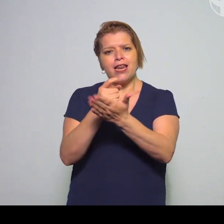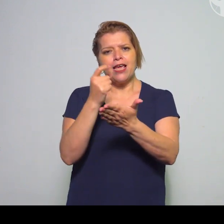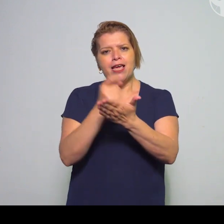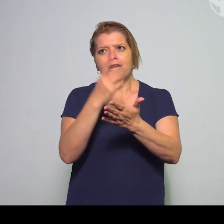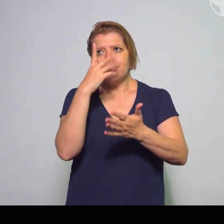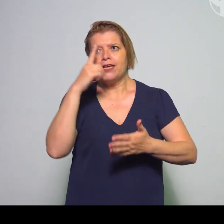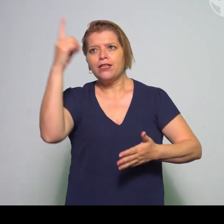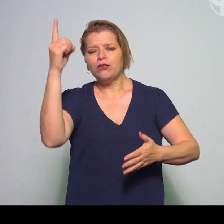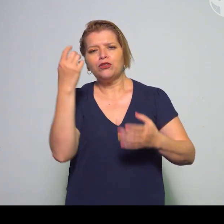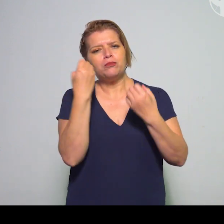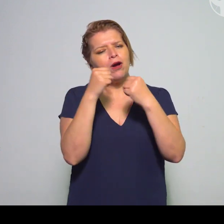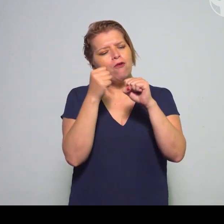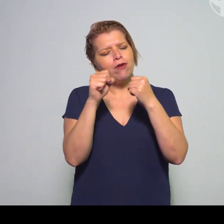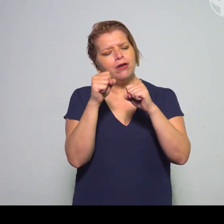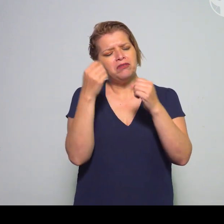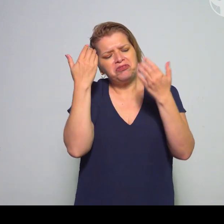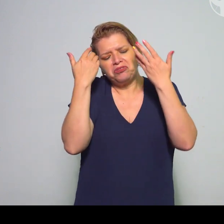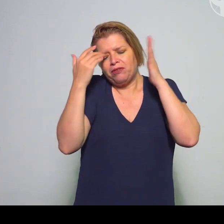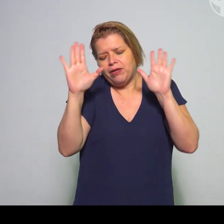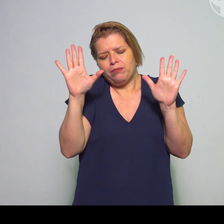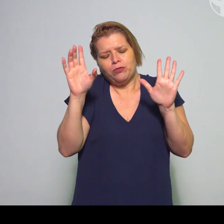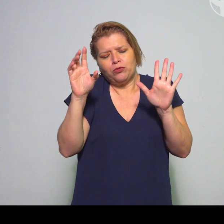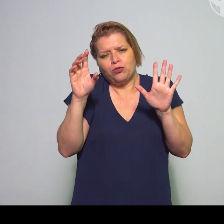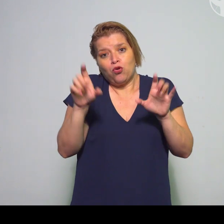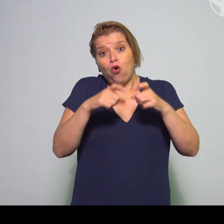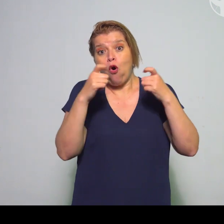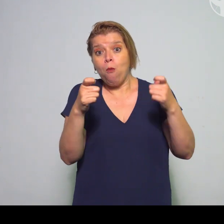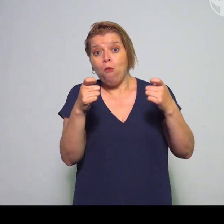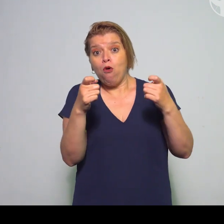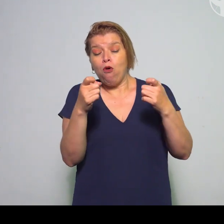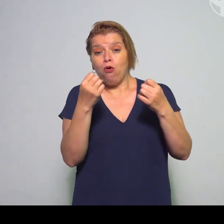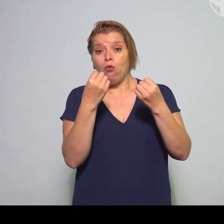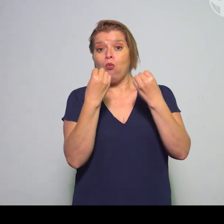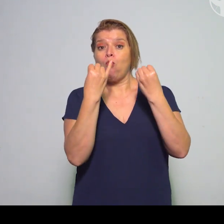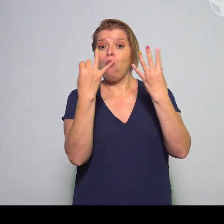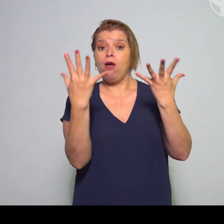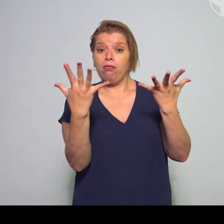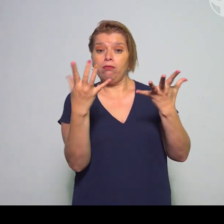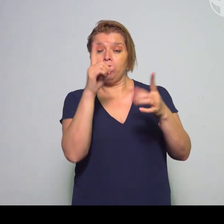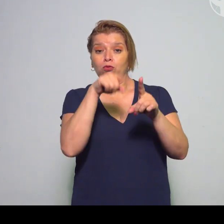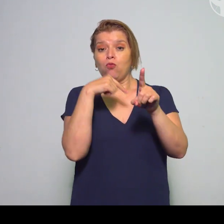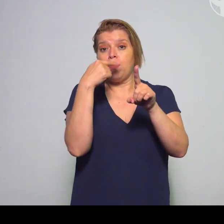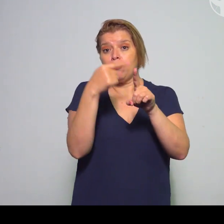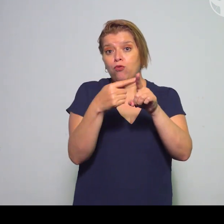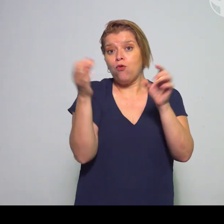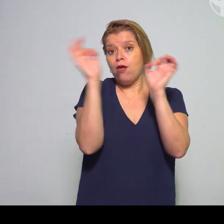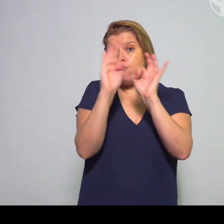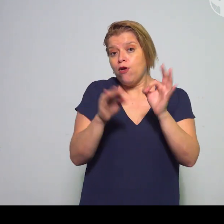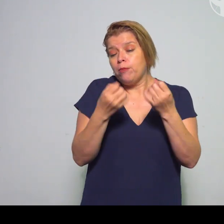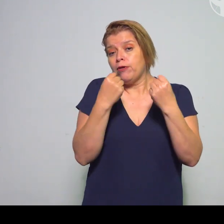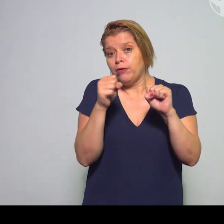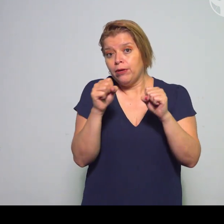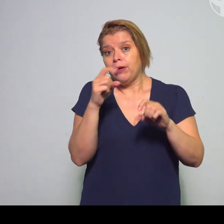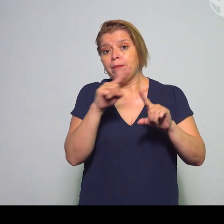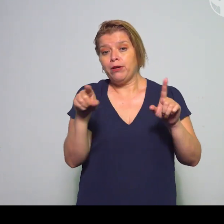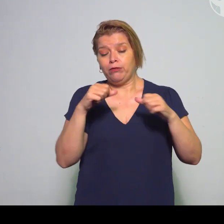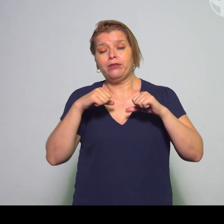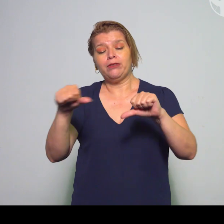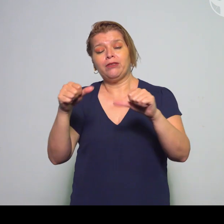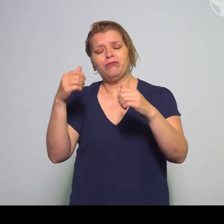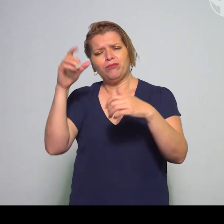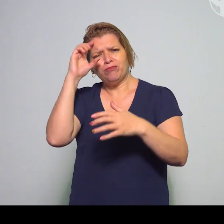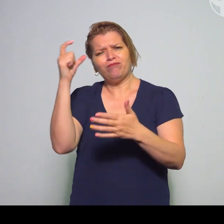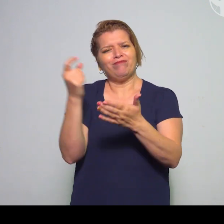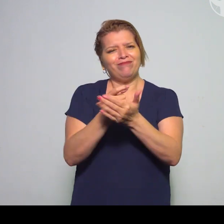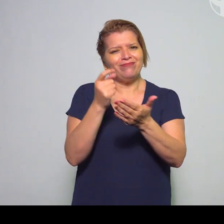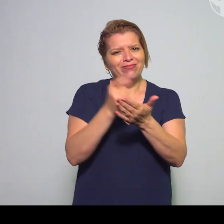que Dios va a obrar. No sabemos ni cómo, ni cuándo, no sabemos la forma en la que Él va a hacer, pero si